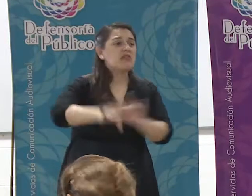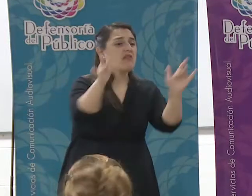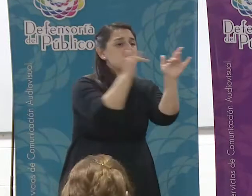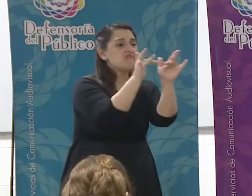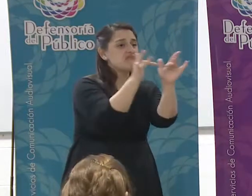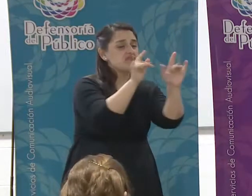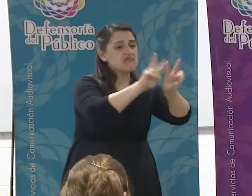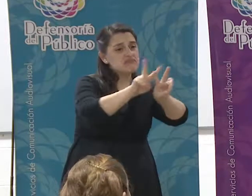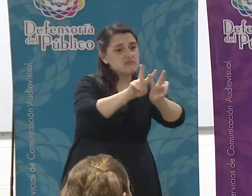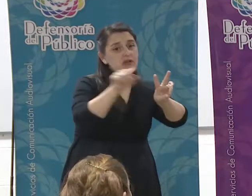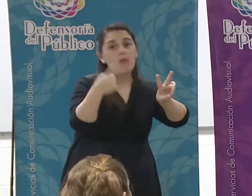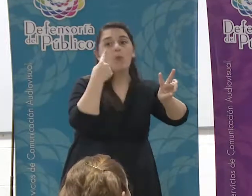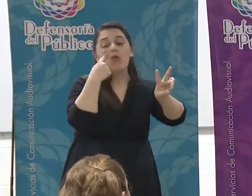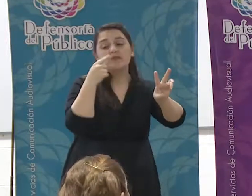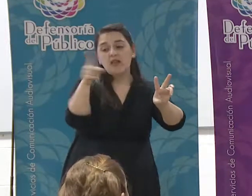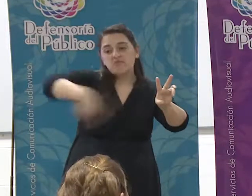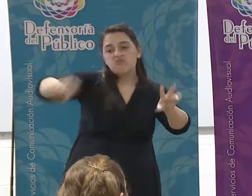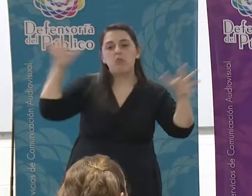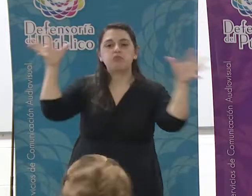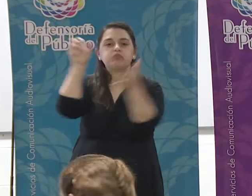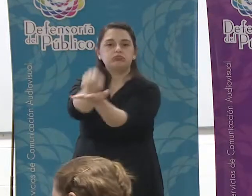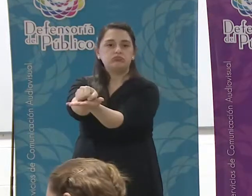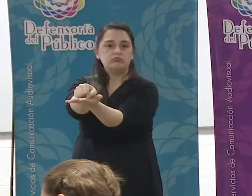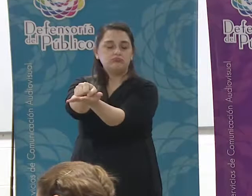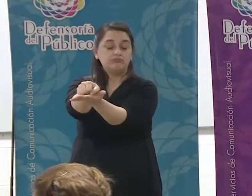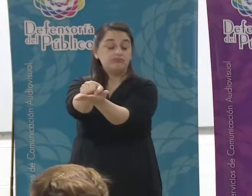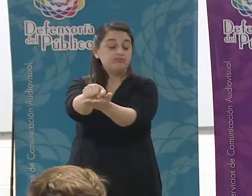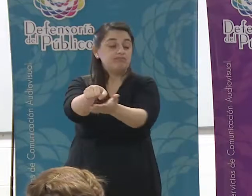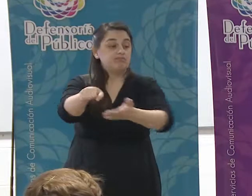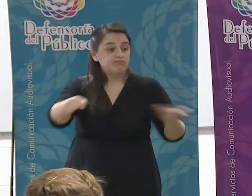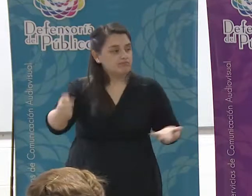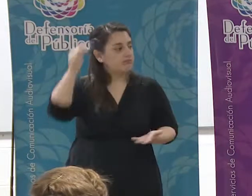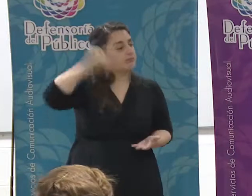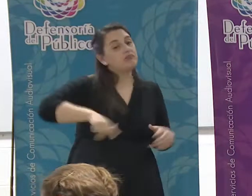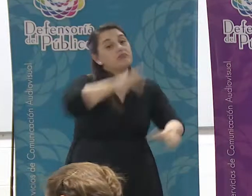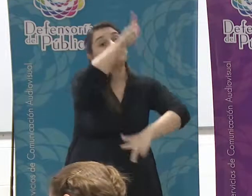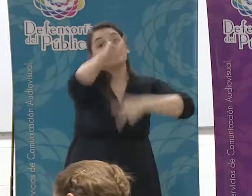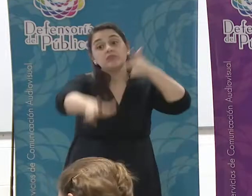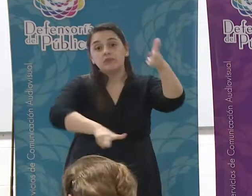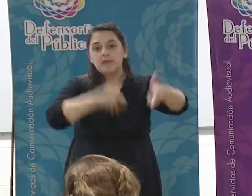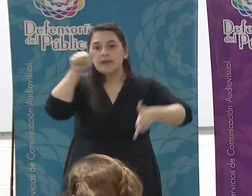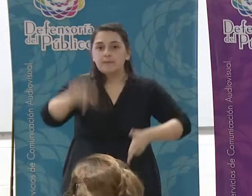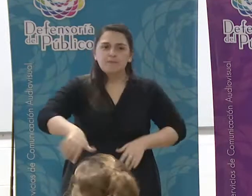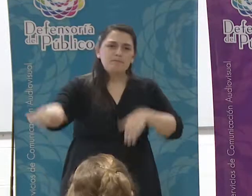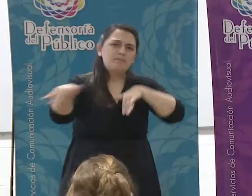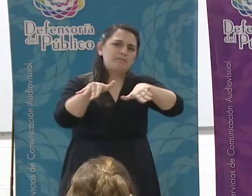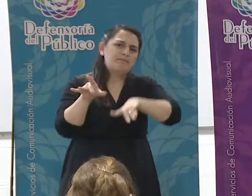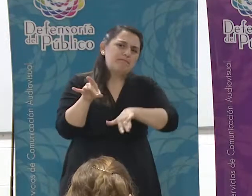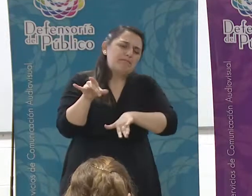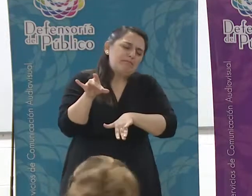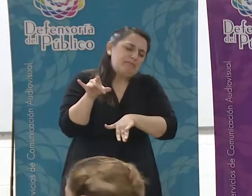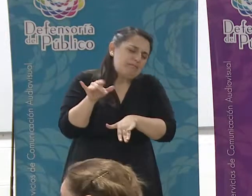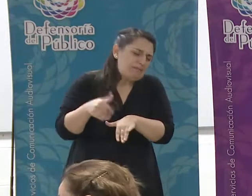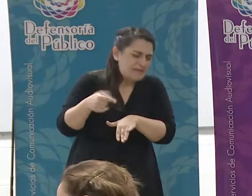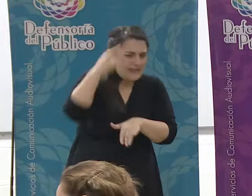una ordenanza municipal. Y bueno, yo quiero decirles que nos costó muchísimo llegar a tener esa